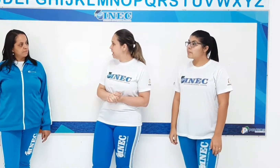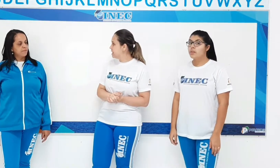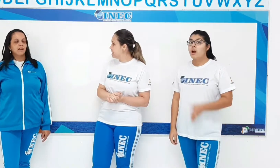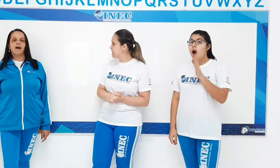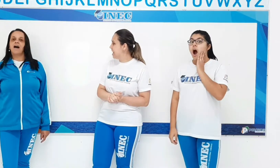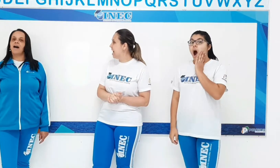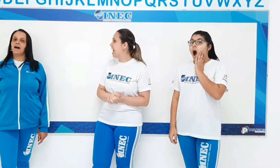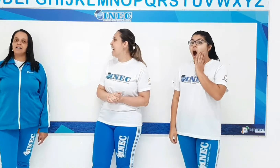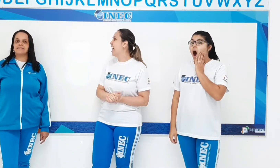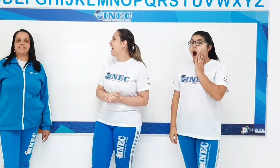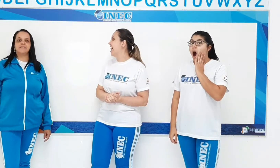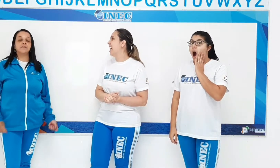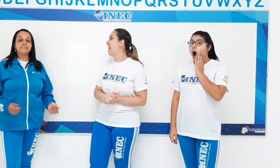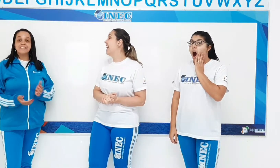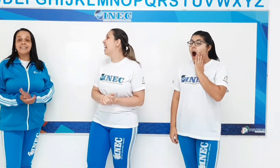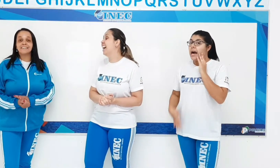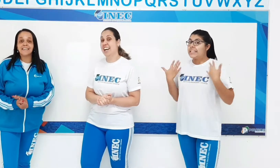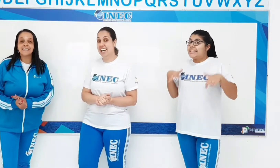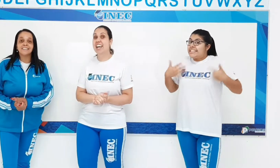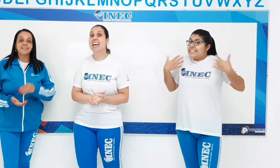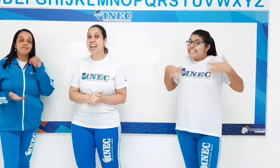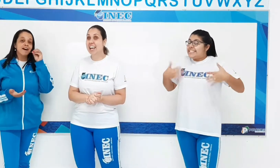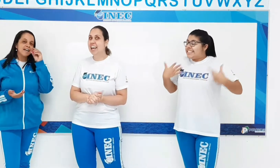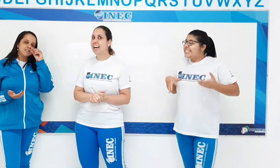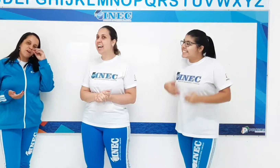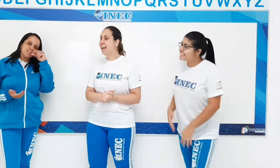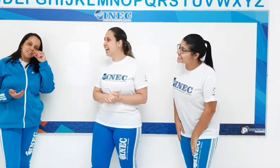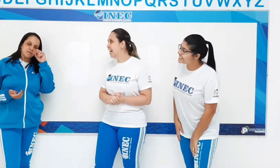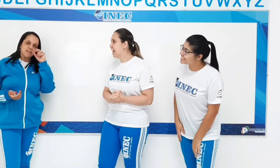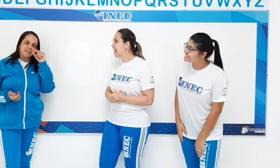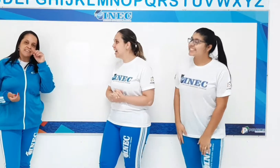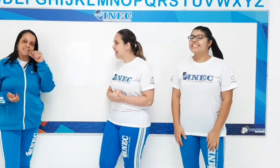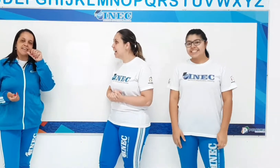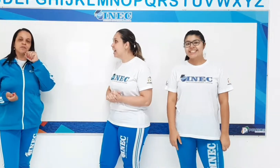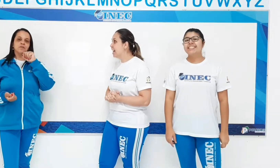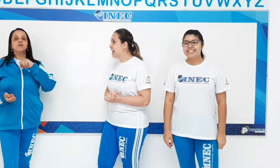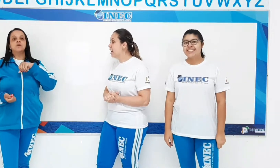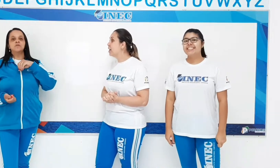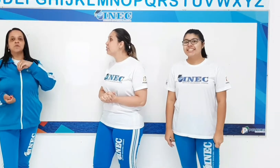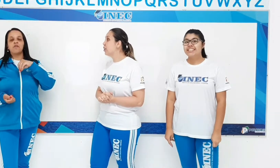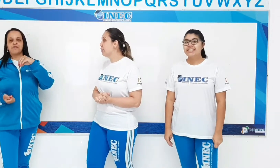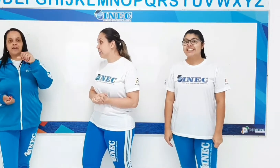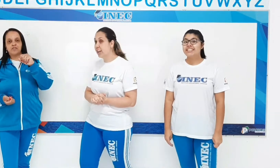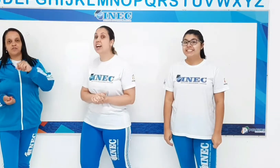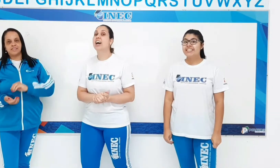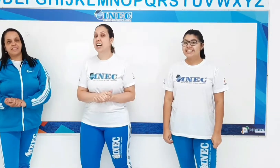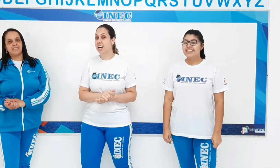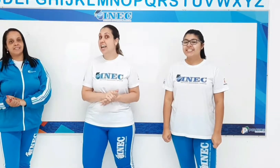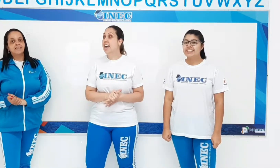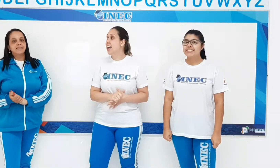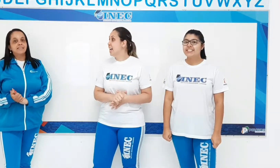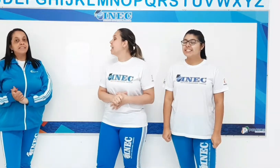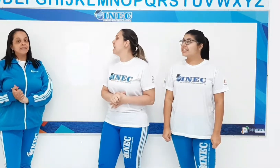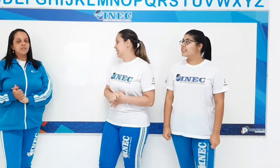cofrinho deles? Ah, sim, eu tenho certeza que tem várias moedinhas guardadas aí no cofrinho de